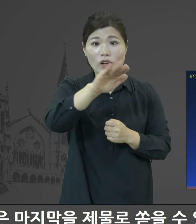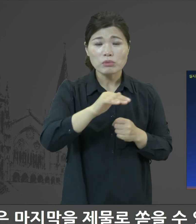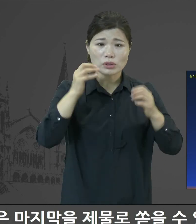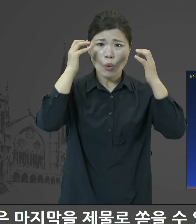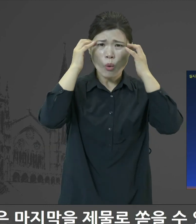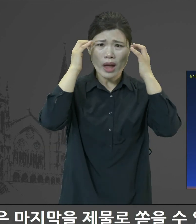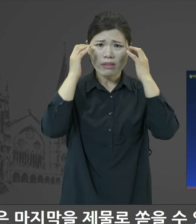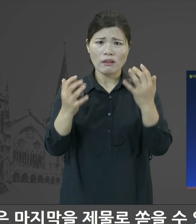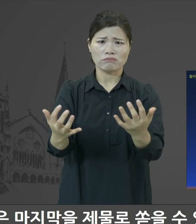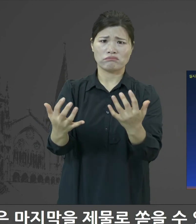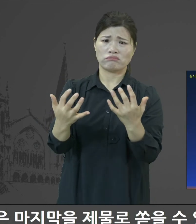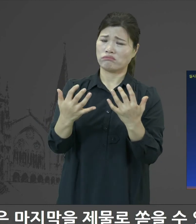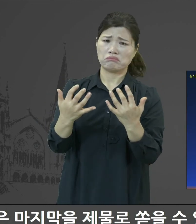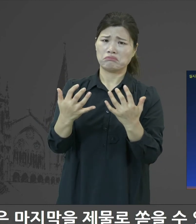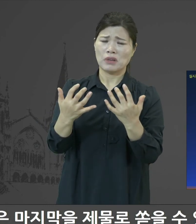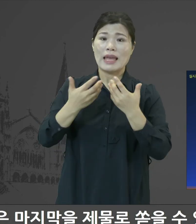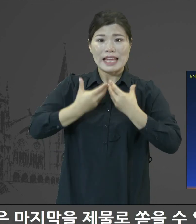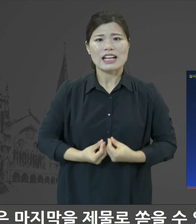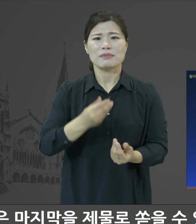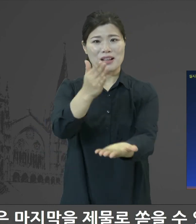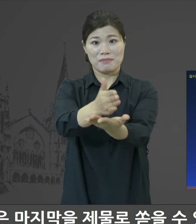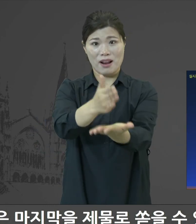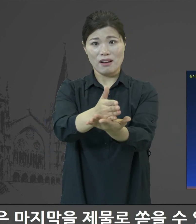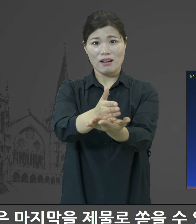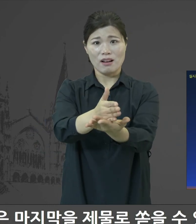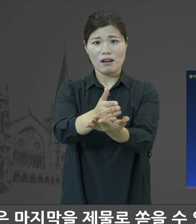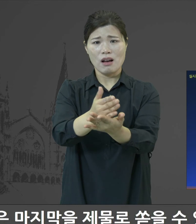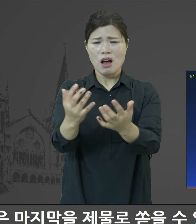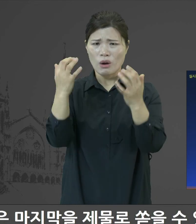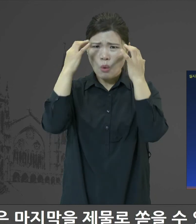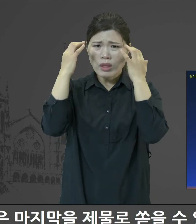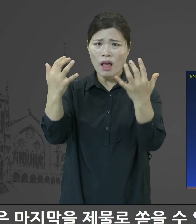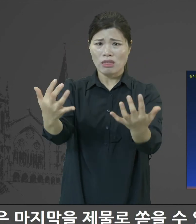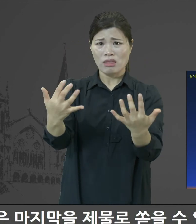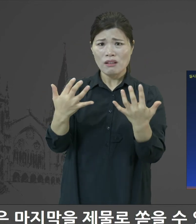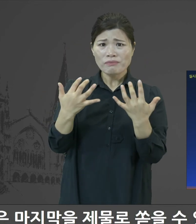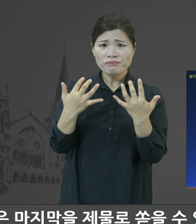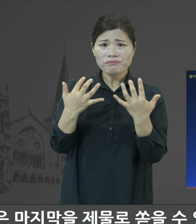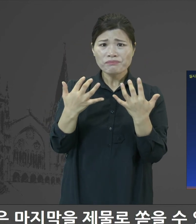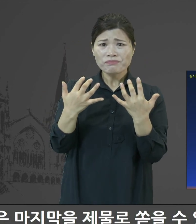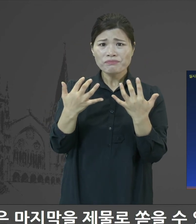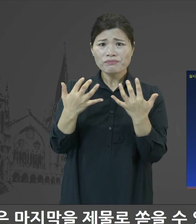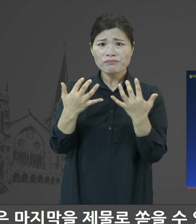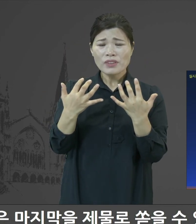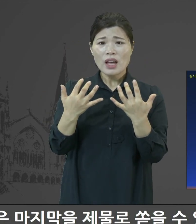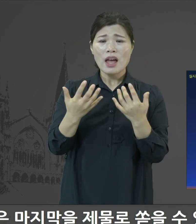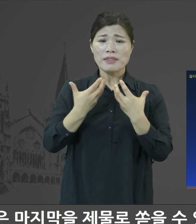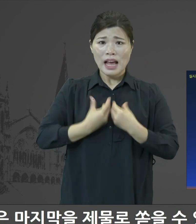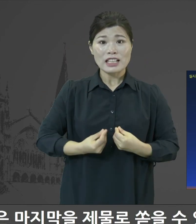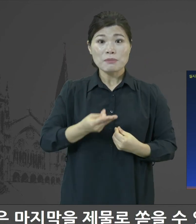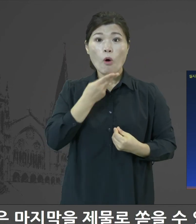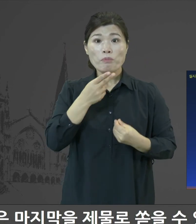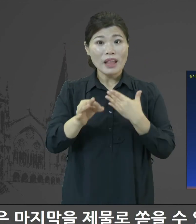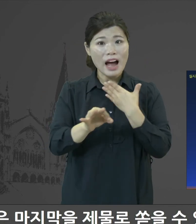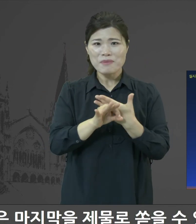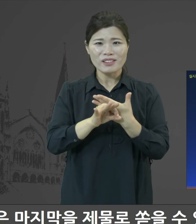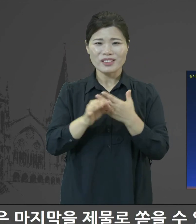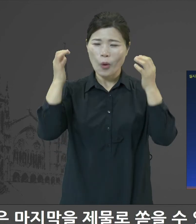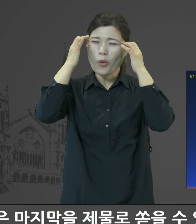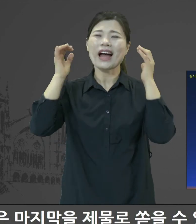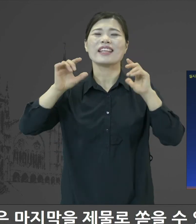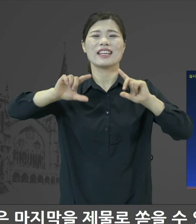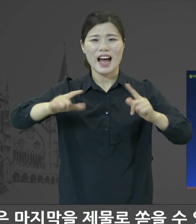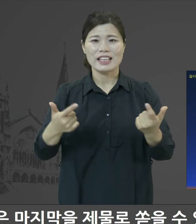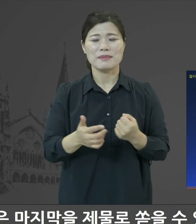와도 낙심하지 마십시다. 고난이 와도 낙심하지 않으면 고난이 아닌 겁니다. 고난이 와도 낙심하지